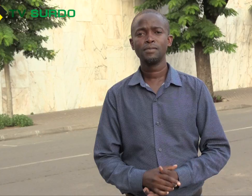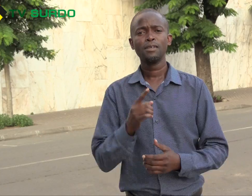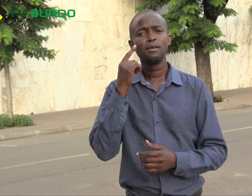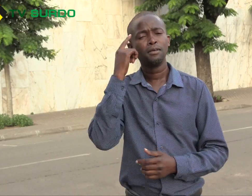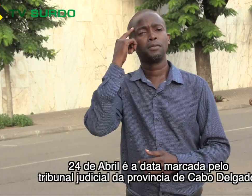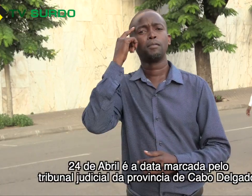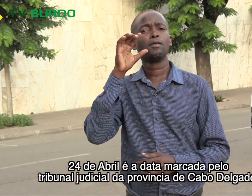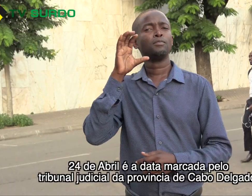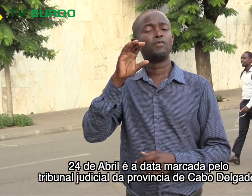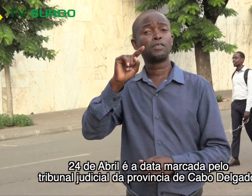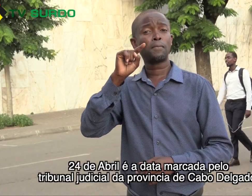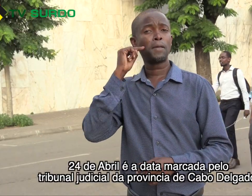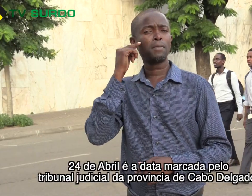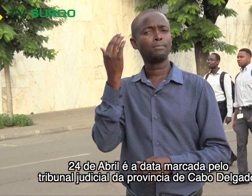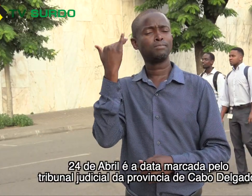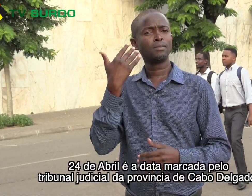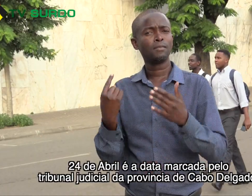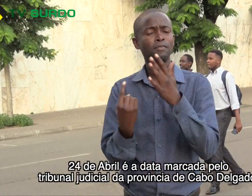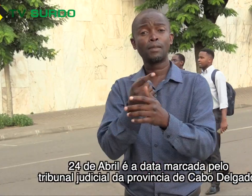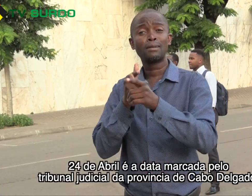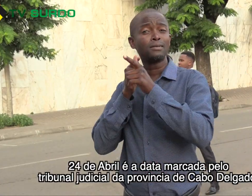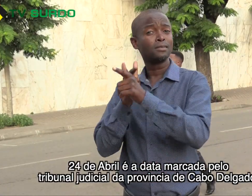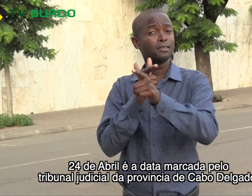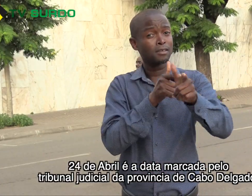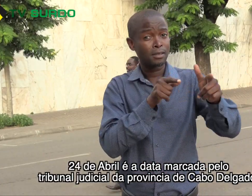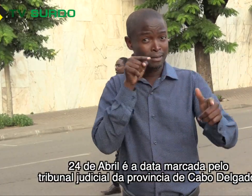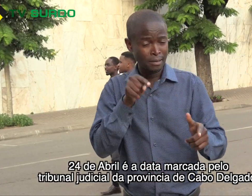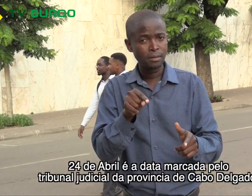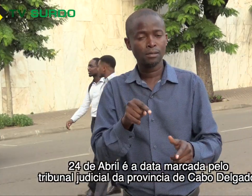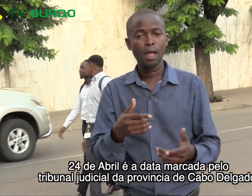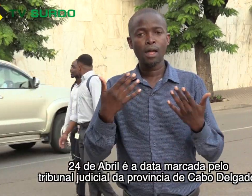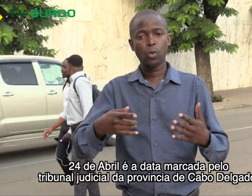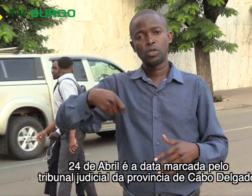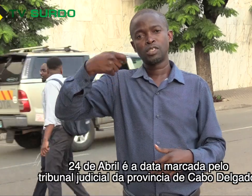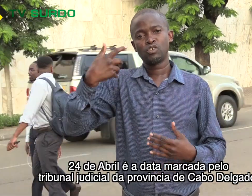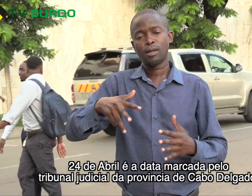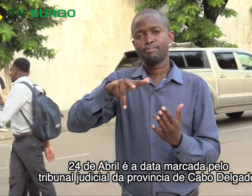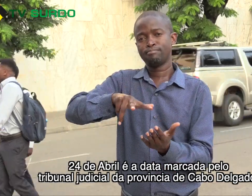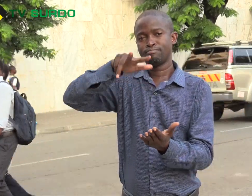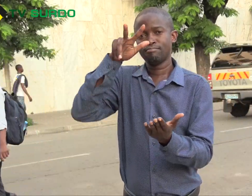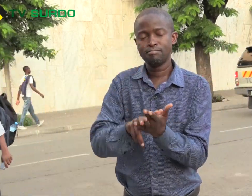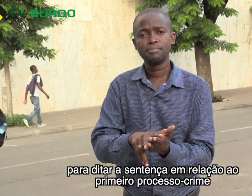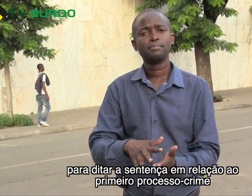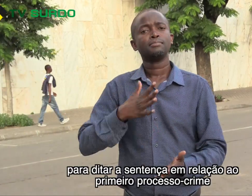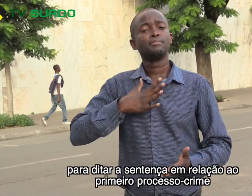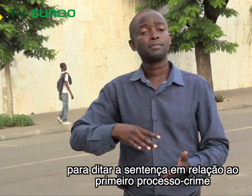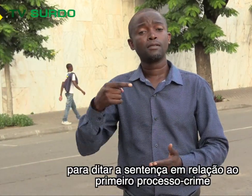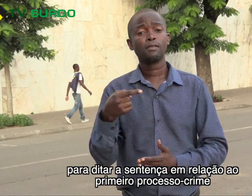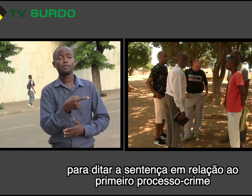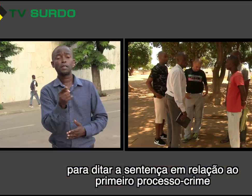24 de abril é a data marcada pelo Tribunal Judicial da Província de Cabo Delgado para ditar a sentença em relação ao